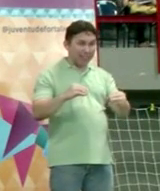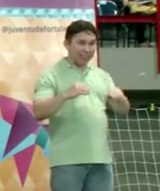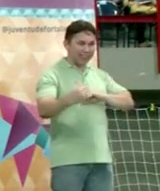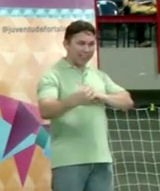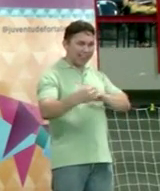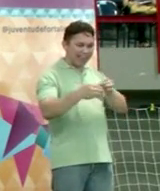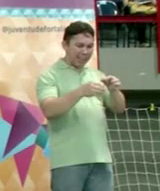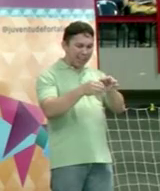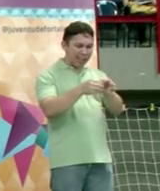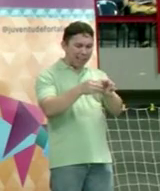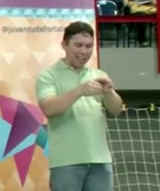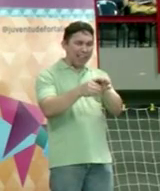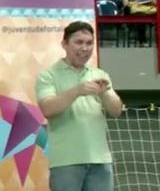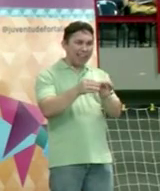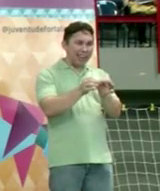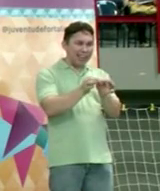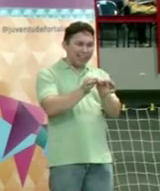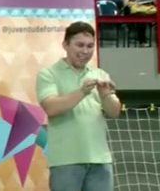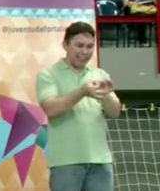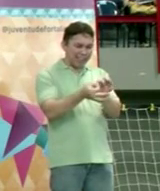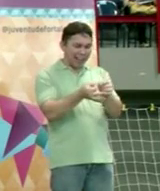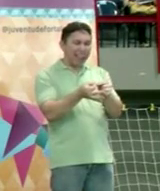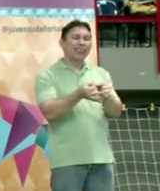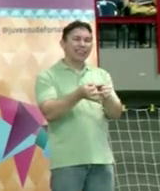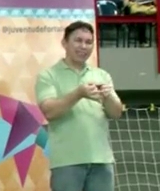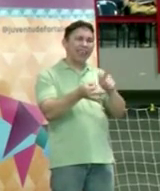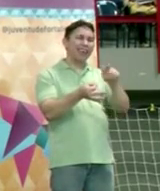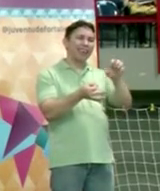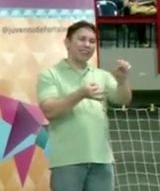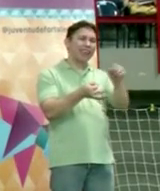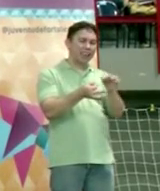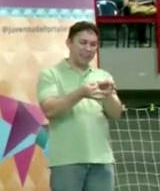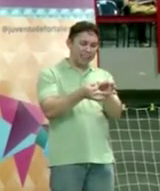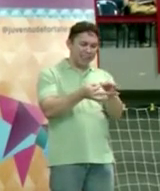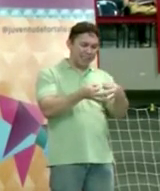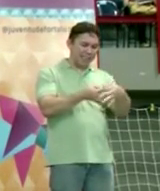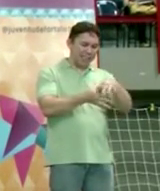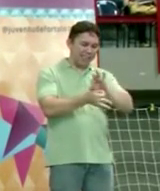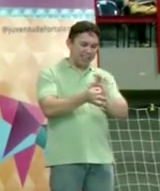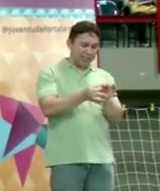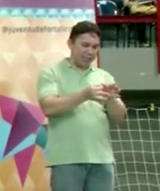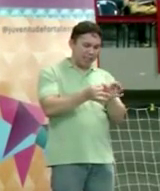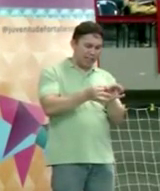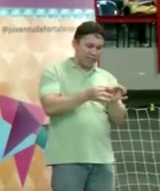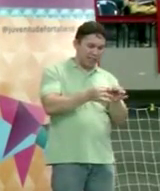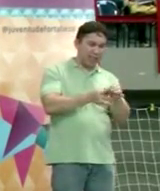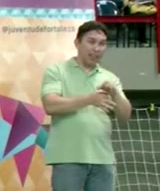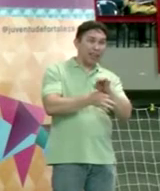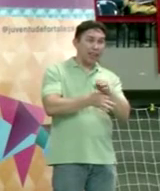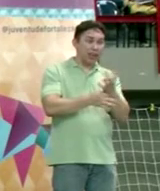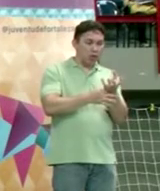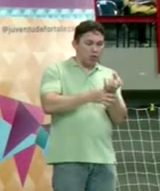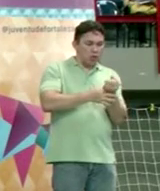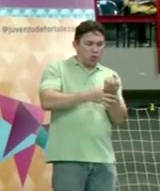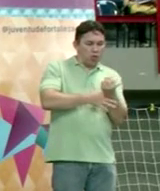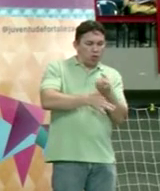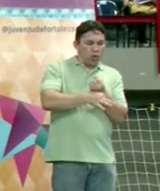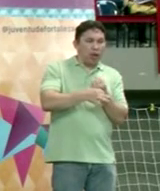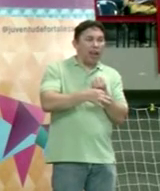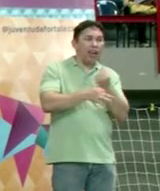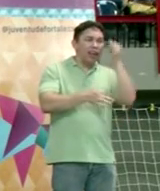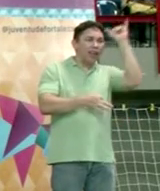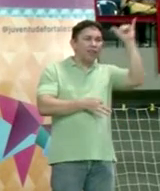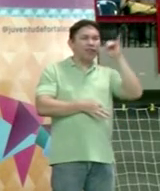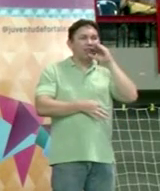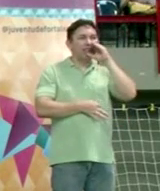espacinhos vazios? Aquele espacinho é um gás. E o gás, ele funciona como uma espécie o quê? De